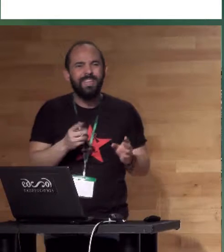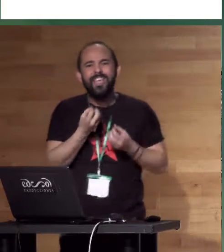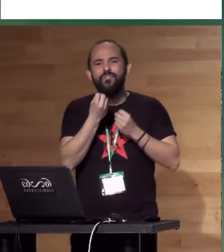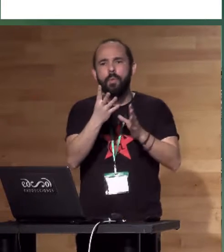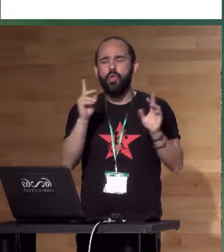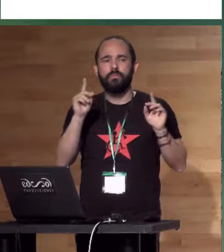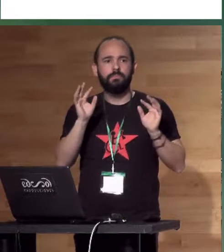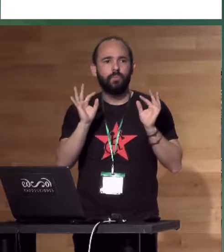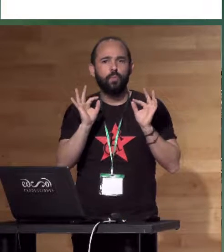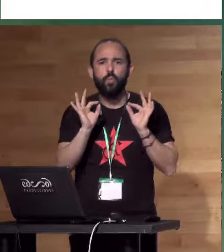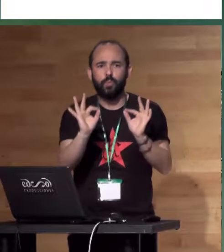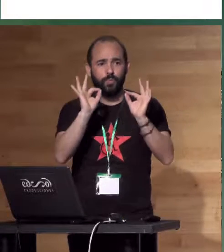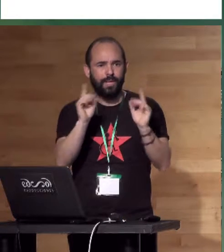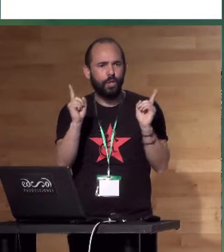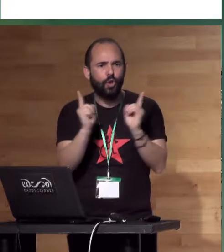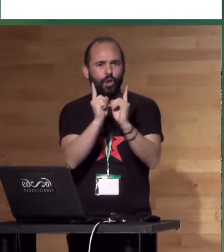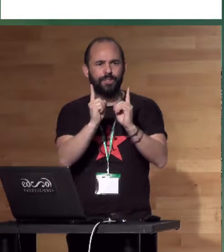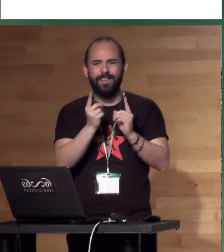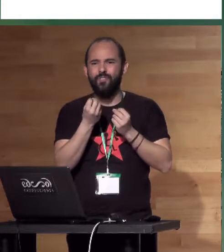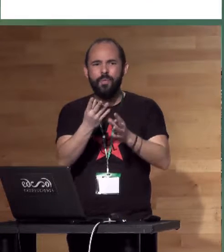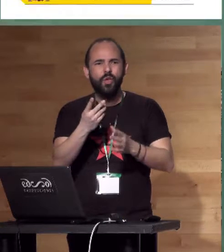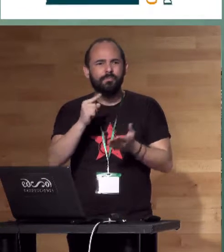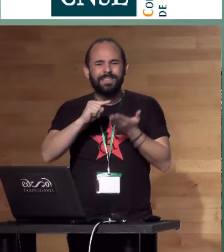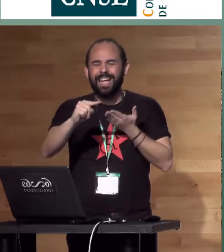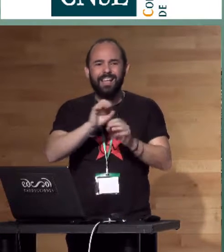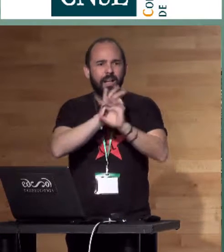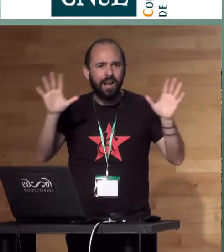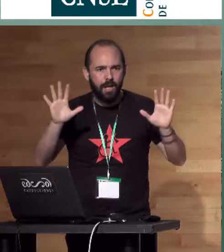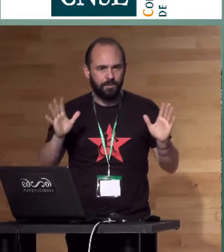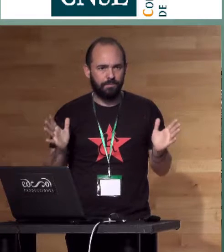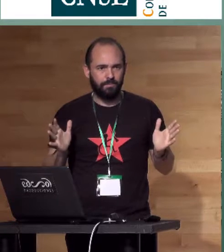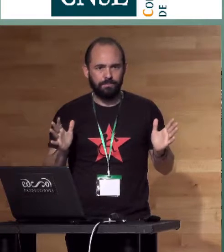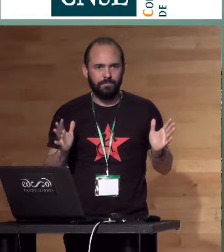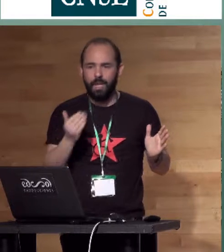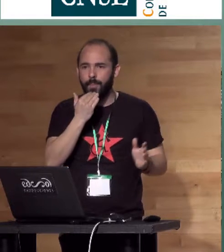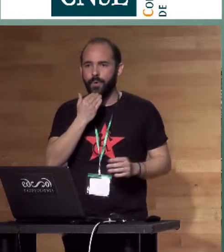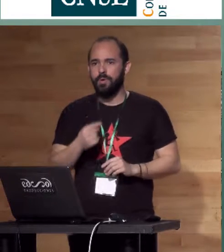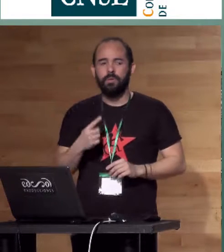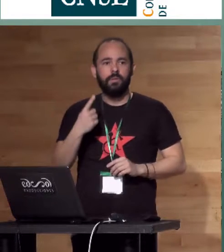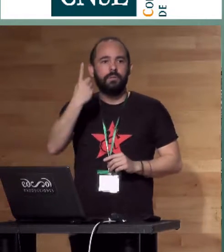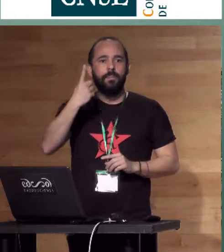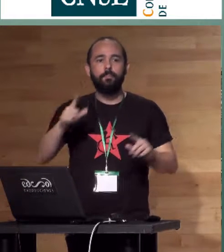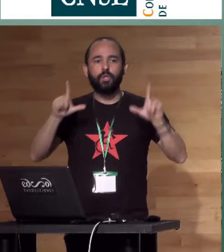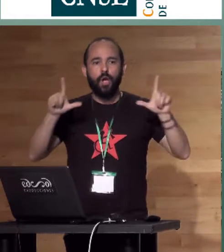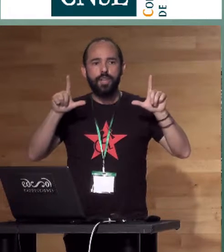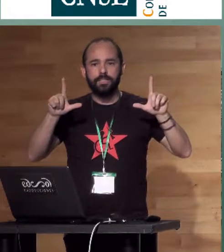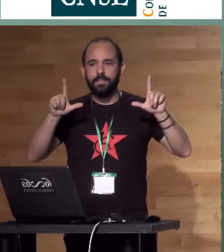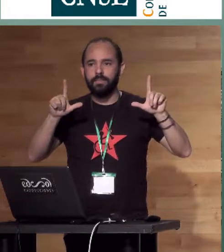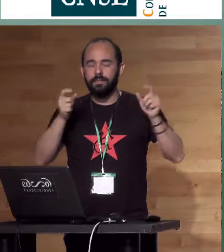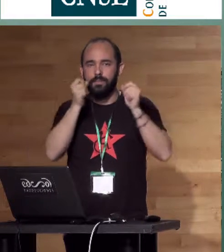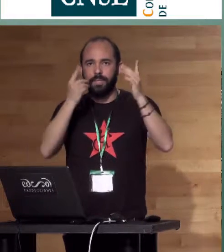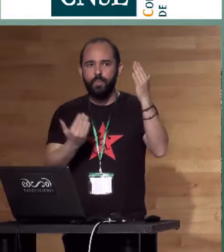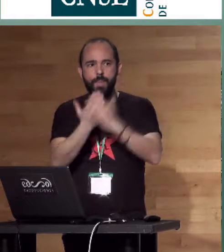No, es una información corta, escueta, un mensaje claro. Por ejemplo,